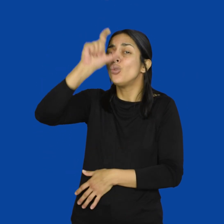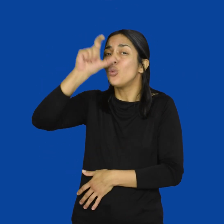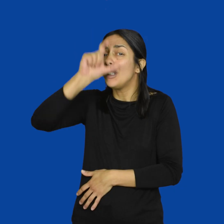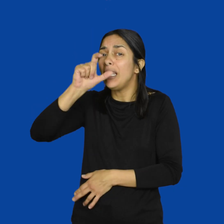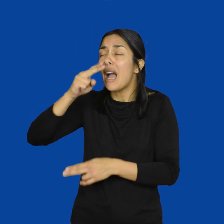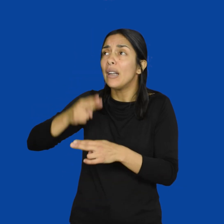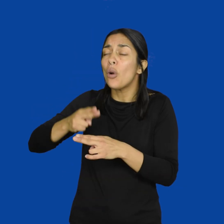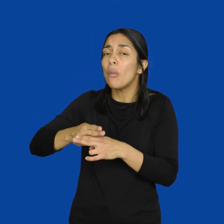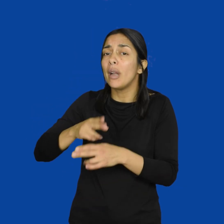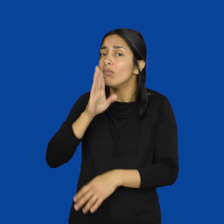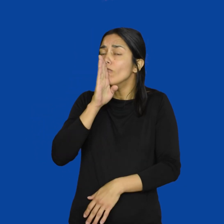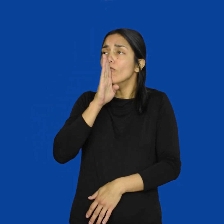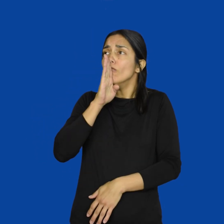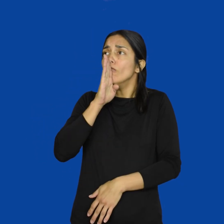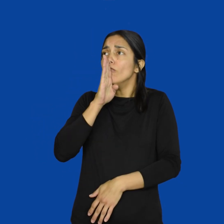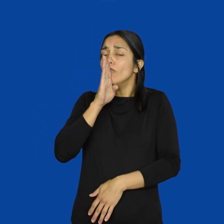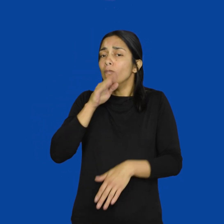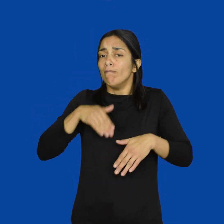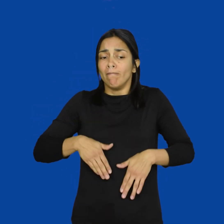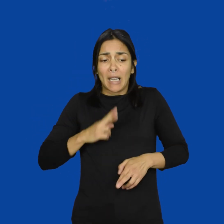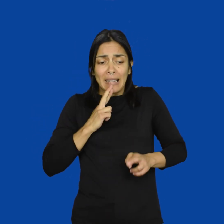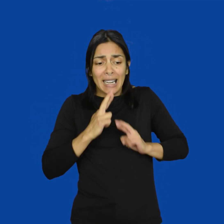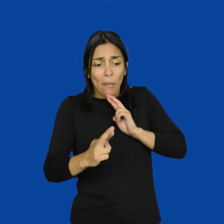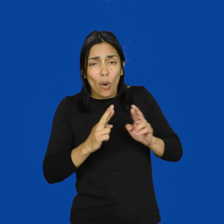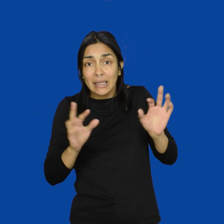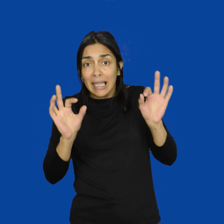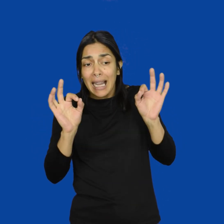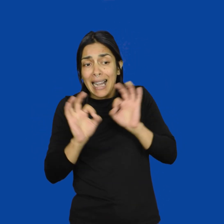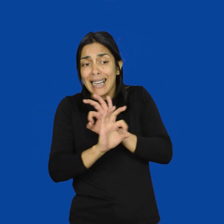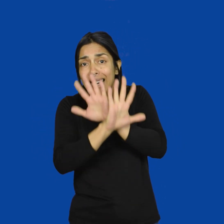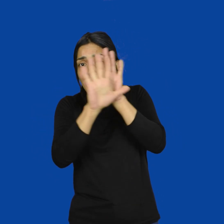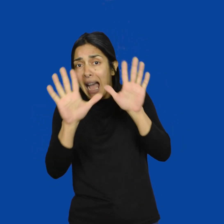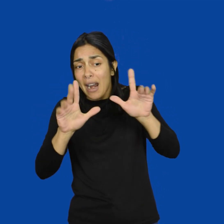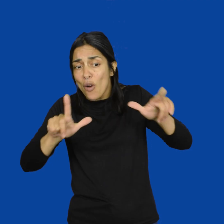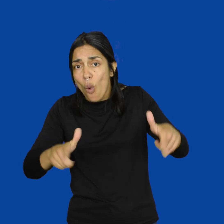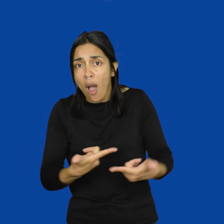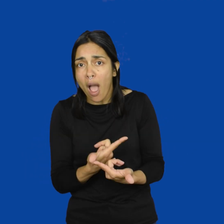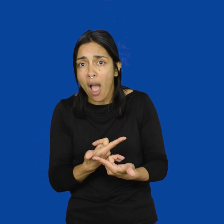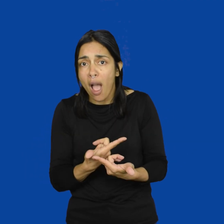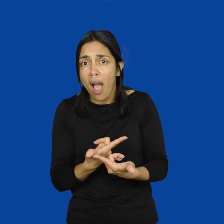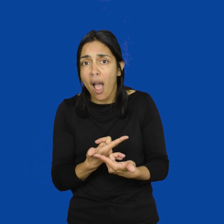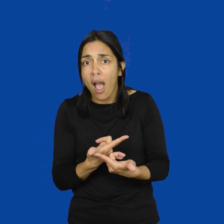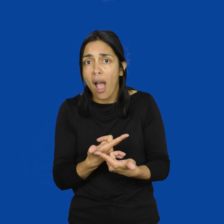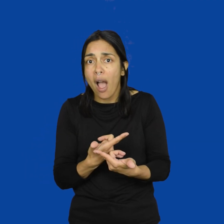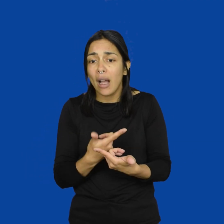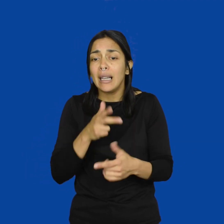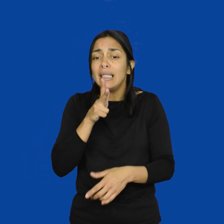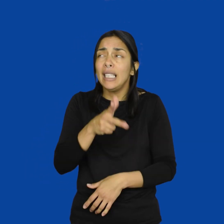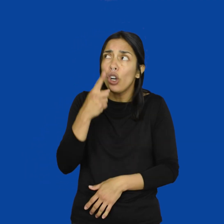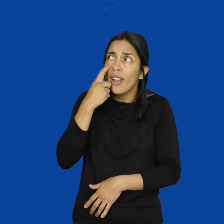Simplemente recibían el silencio, y no proporcionaban respuestas claras. Como si lo que vivieron se asemejara